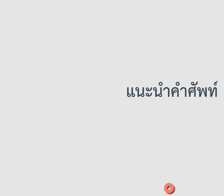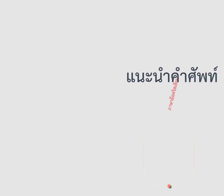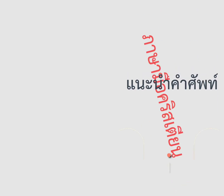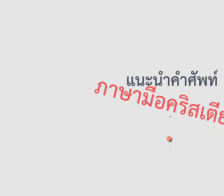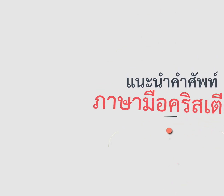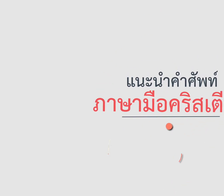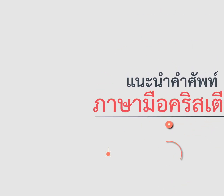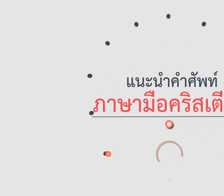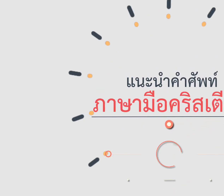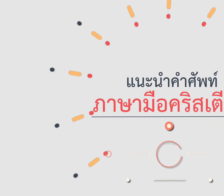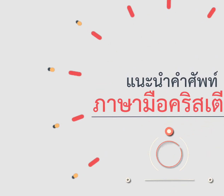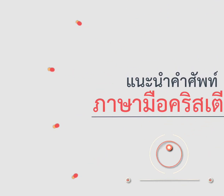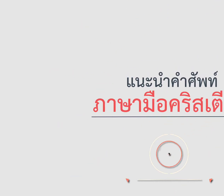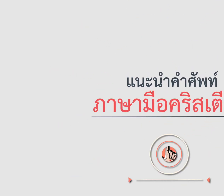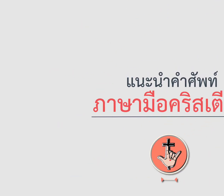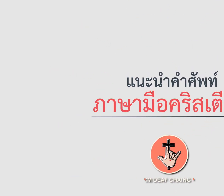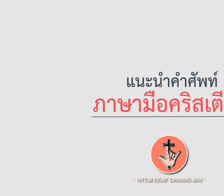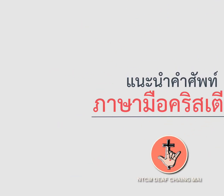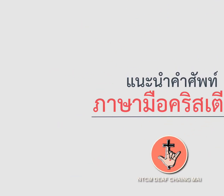แนะนำคำศัพท์ภาษามือคริสเตียน